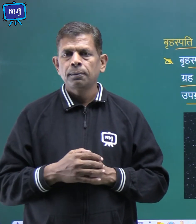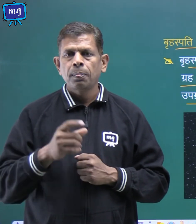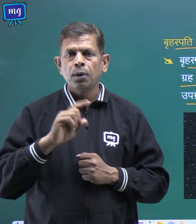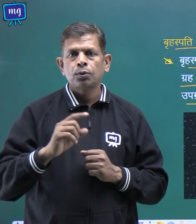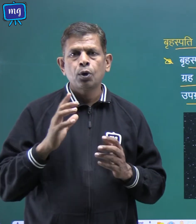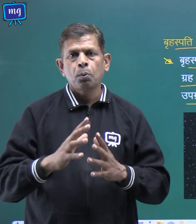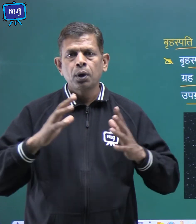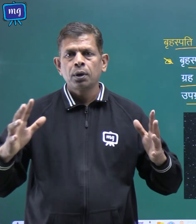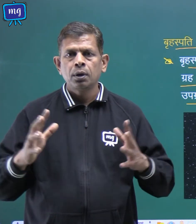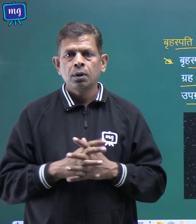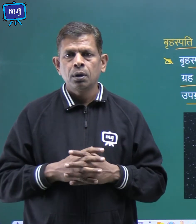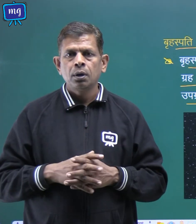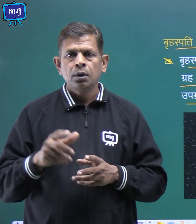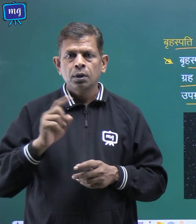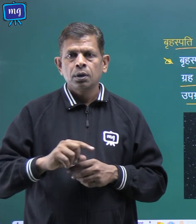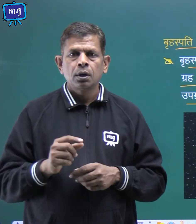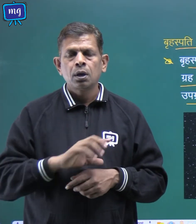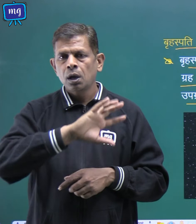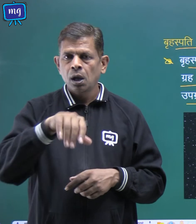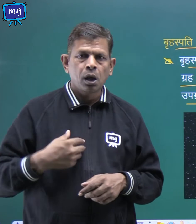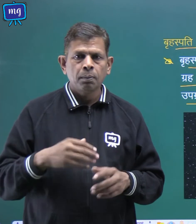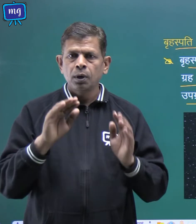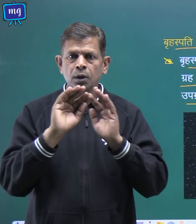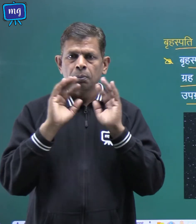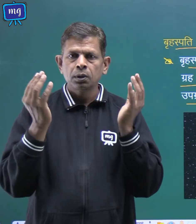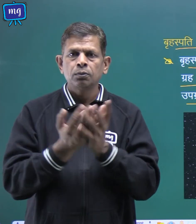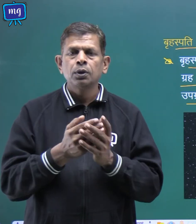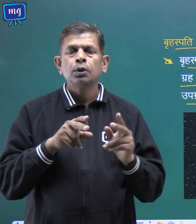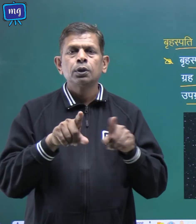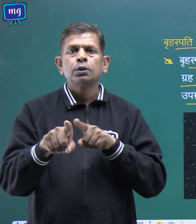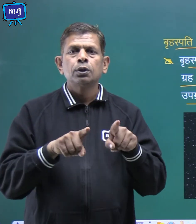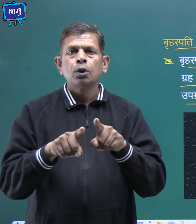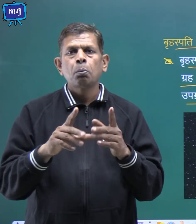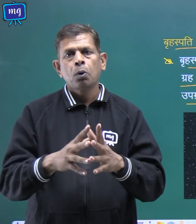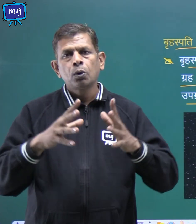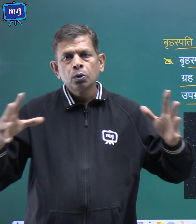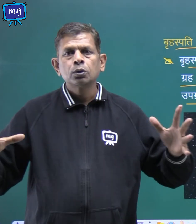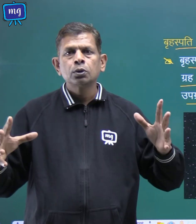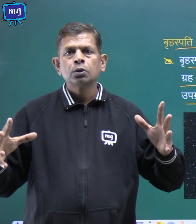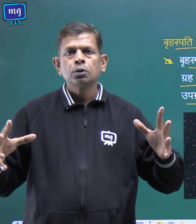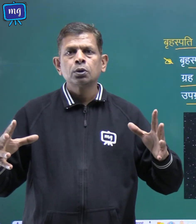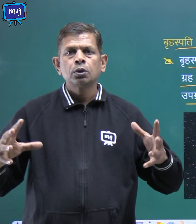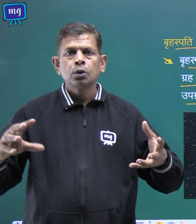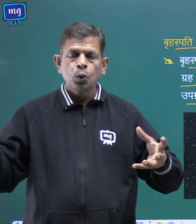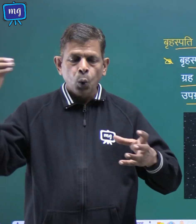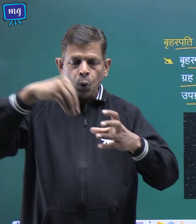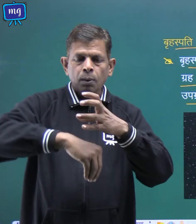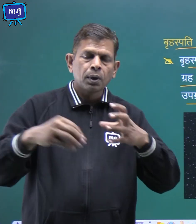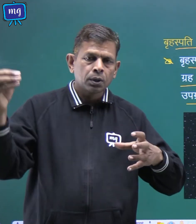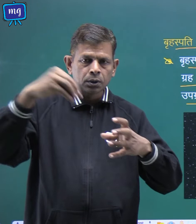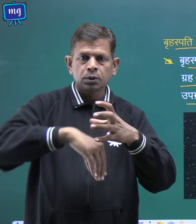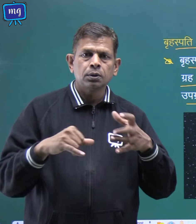इतना बड़ा है कि इसमें हमारी पृथ्वी जैसी बहुत सी पृथ्वियां समा सकती हैं।